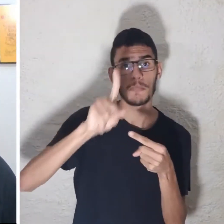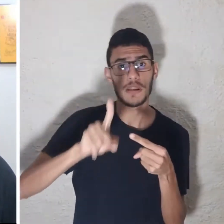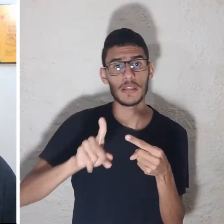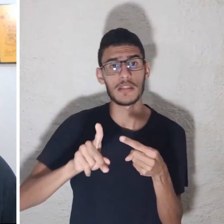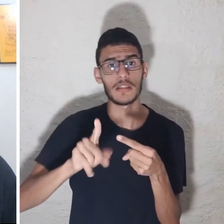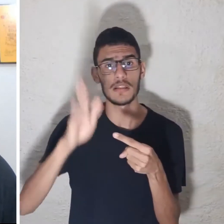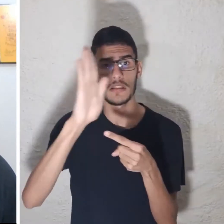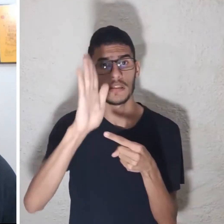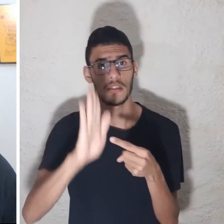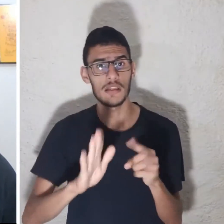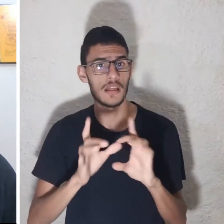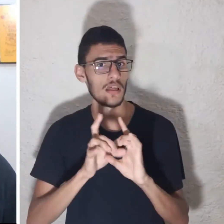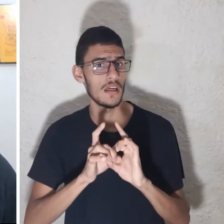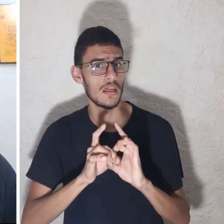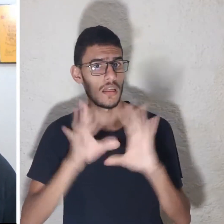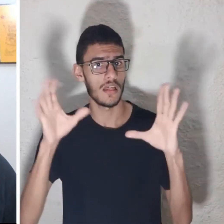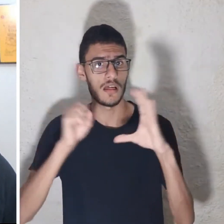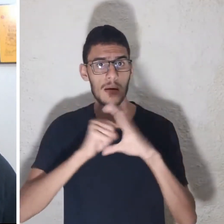nossa independência,